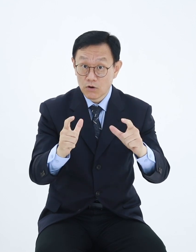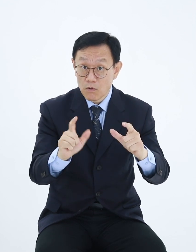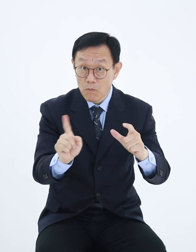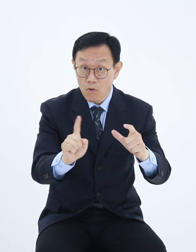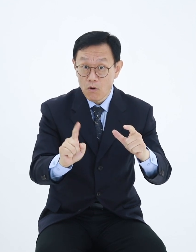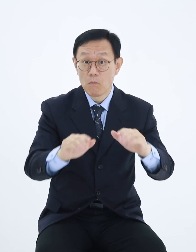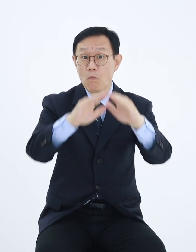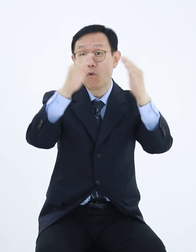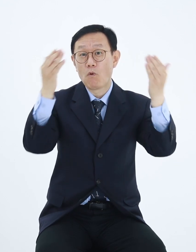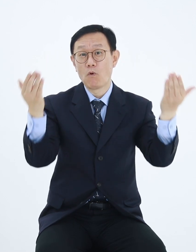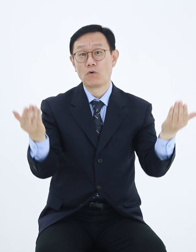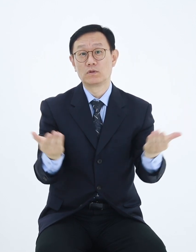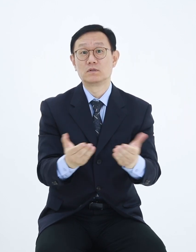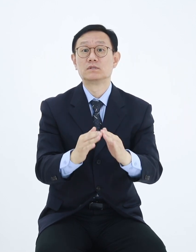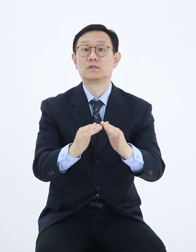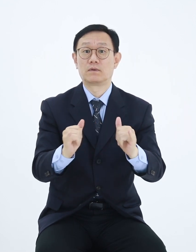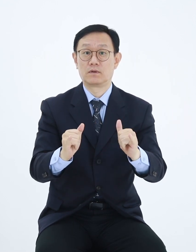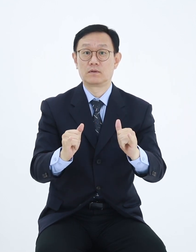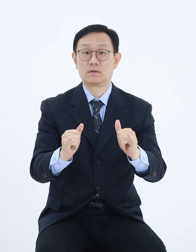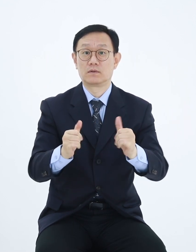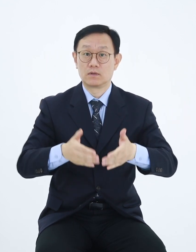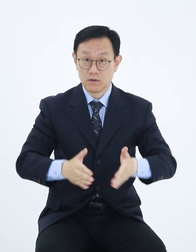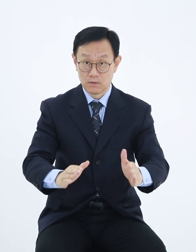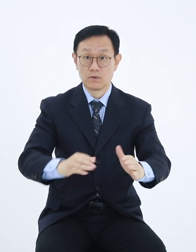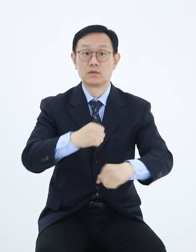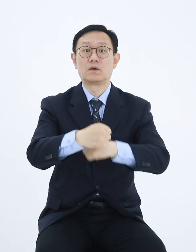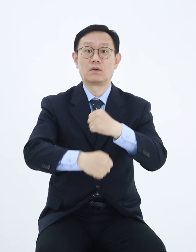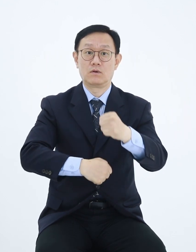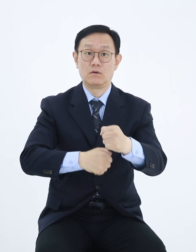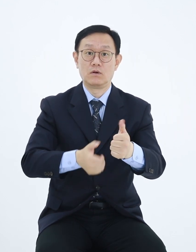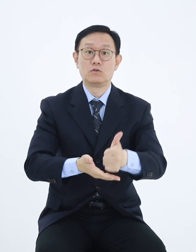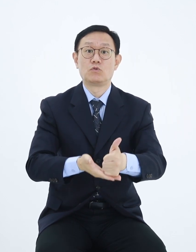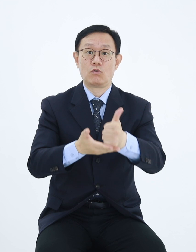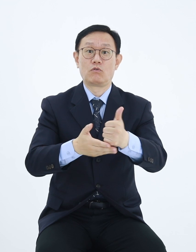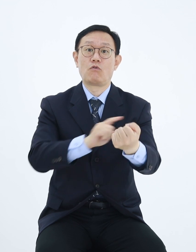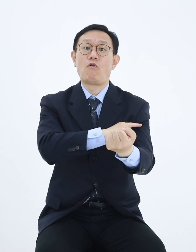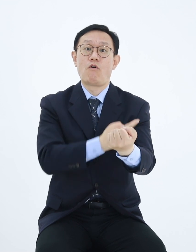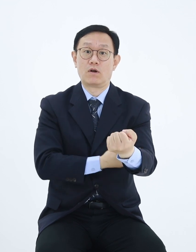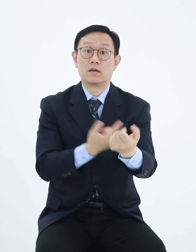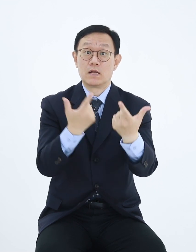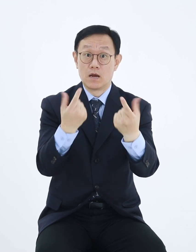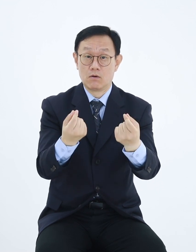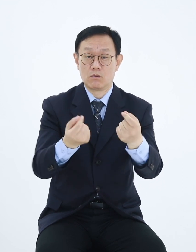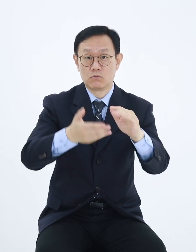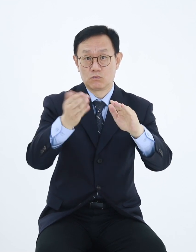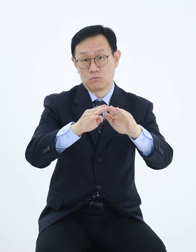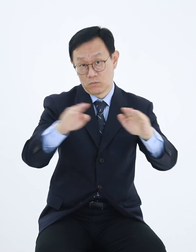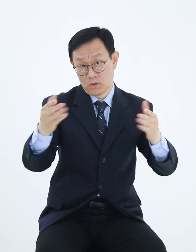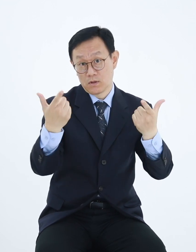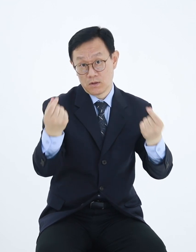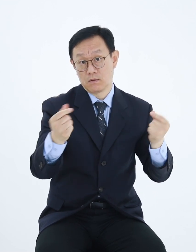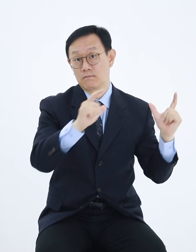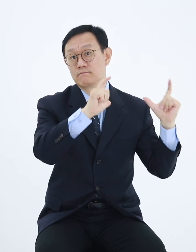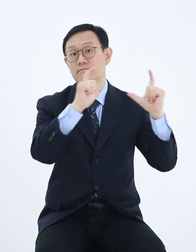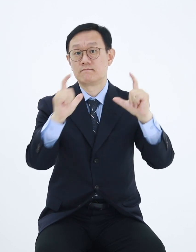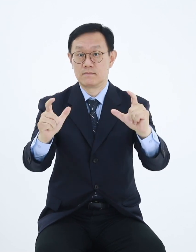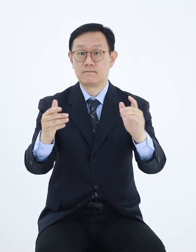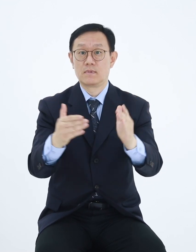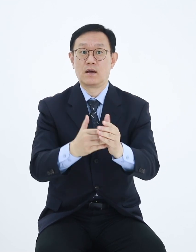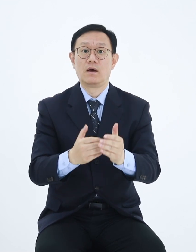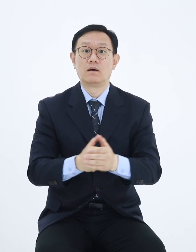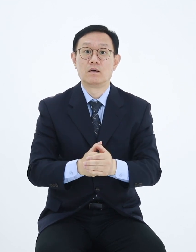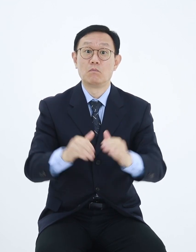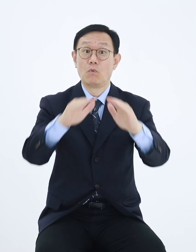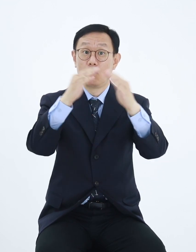모든 인간은 태어날 때부터 자유로우며 그 존엄과 권리에 있어 동등하다라고 천명하고 있습니다.